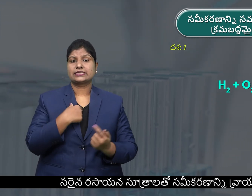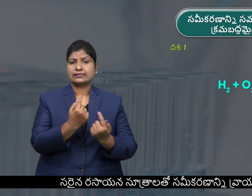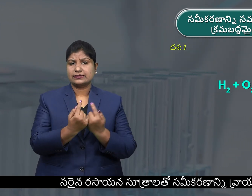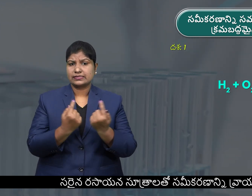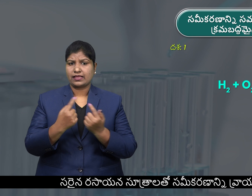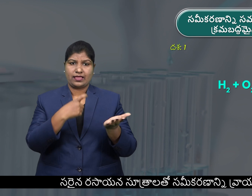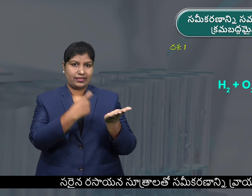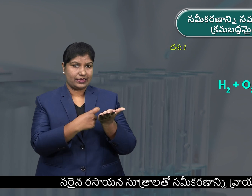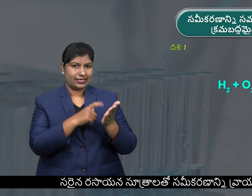వ్రాయండి.